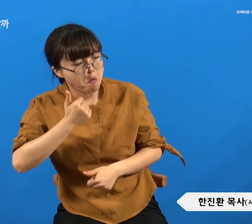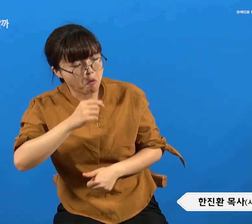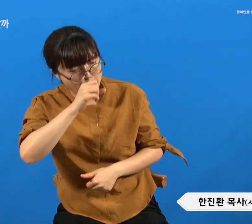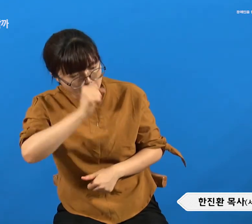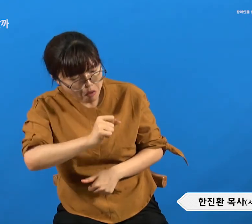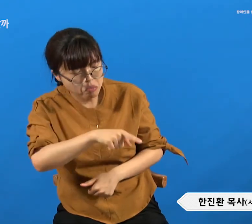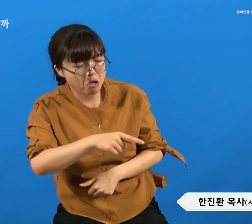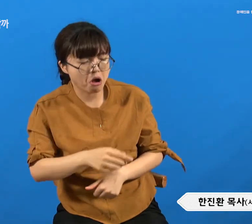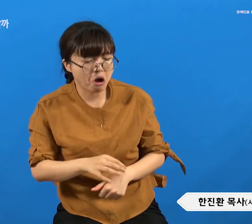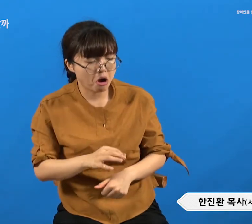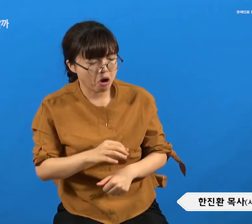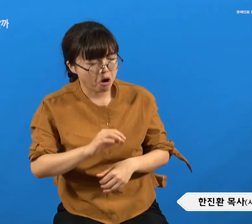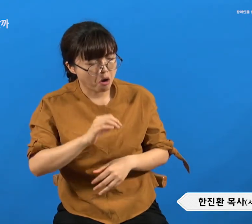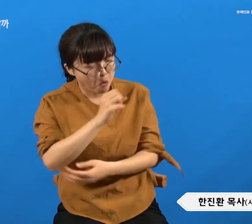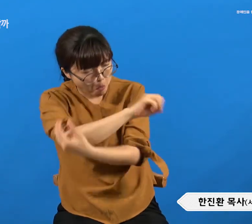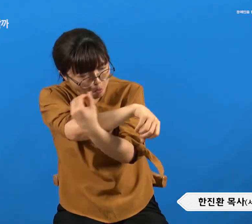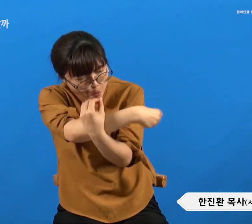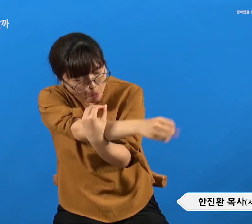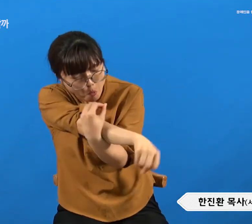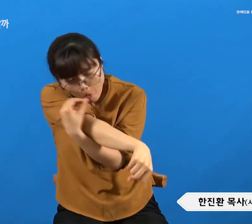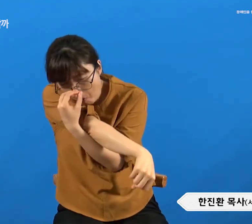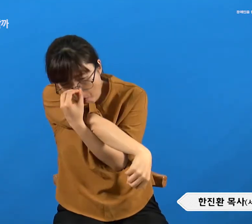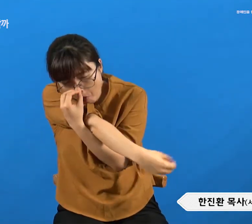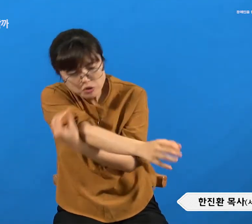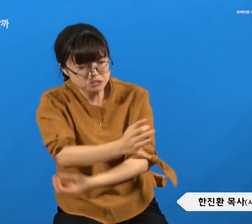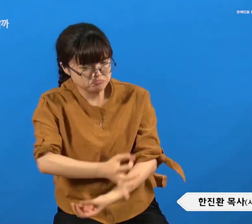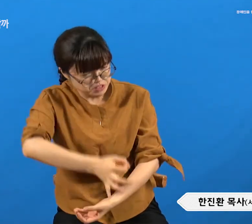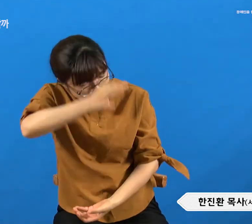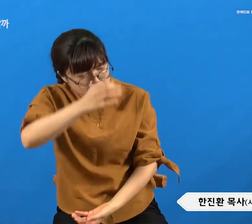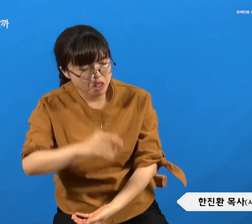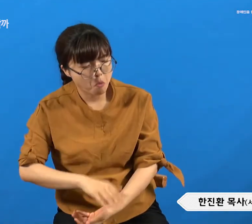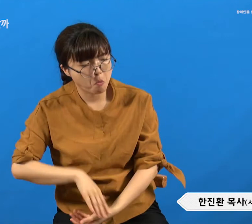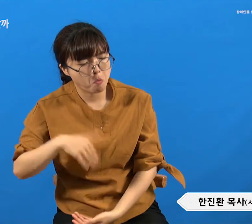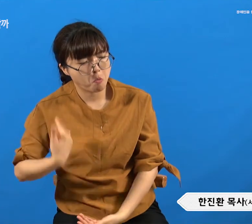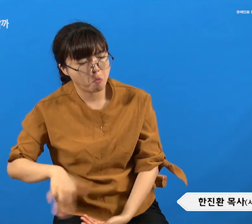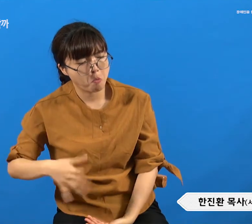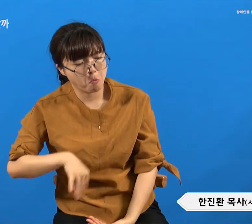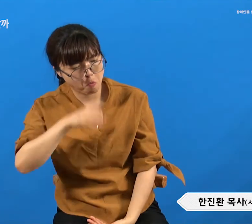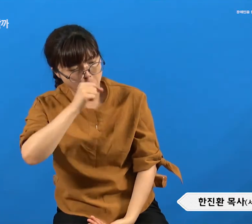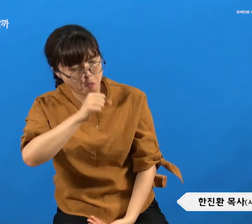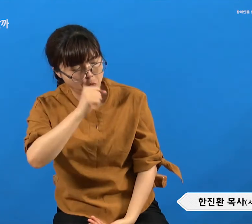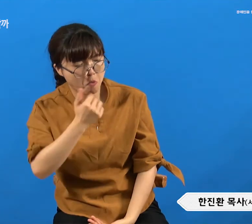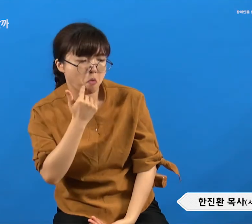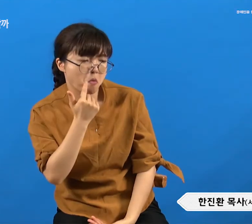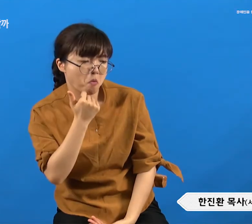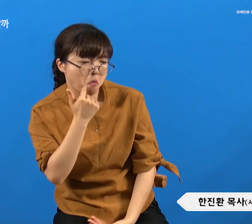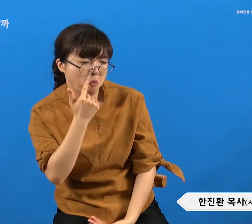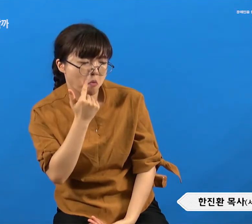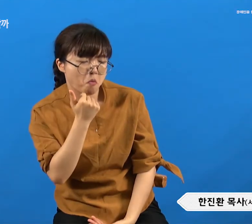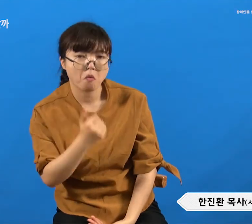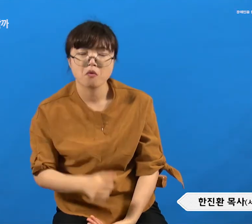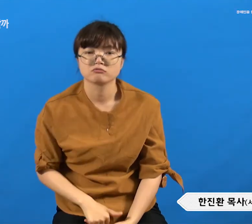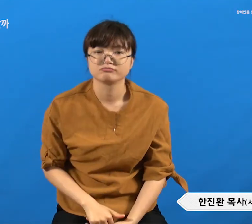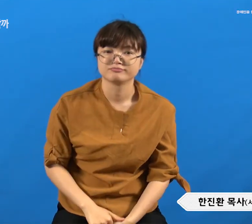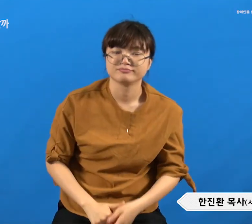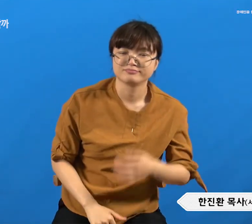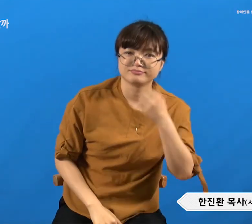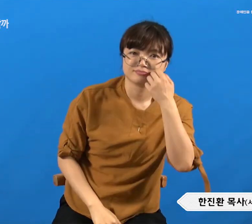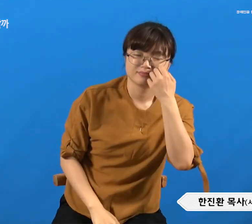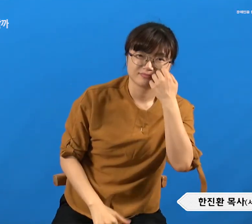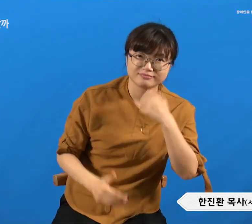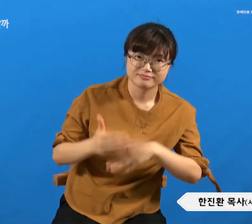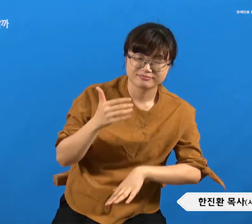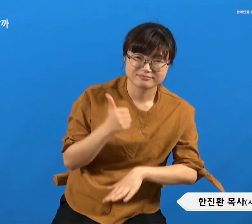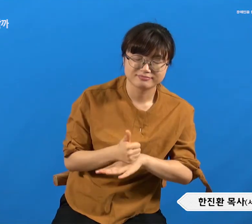얼만데 10마리나 주니까 진짜 기가 막힌 총애를 입었다고 다 부러워합니다.